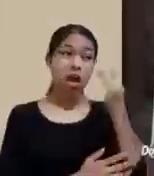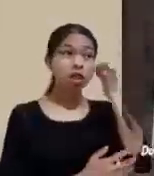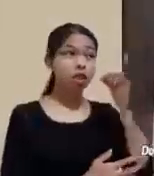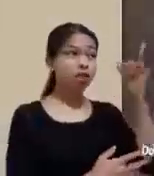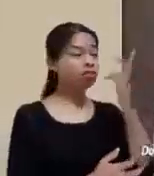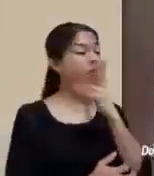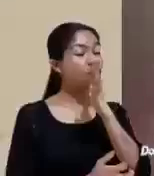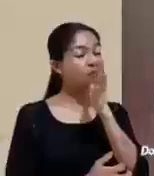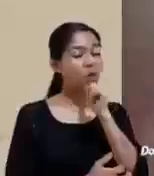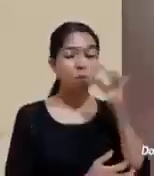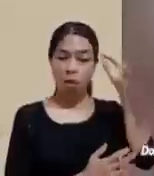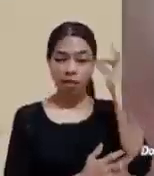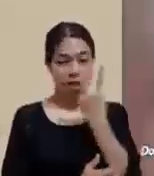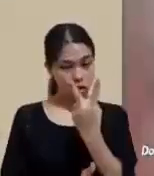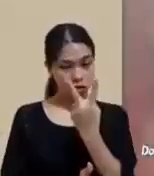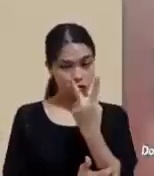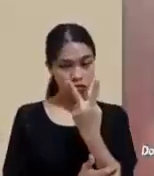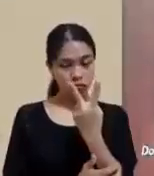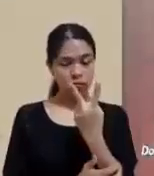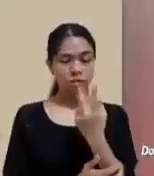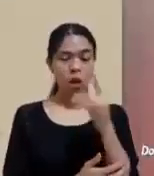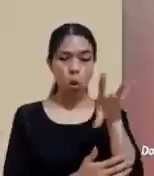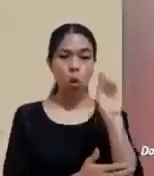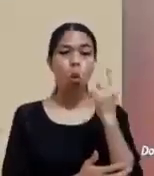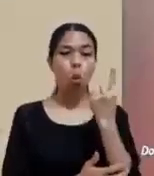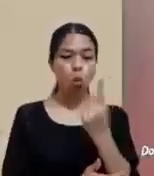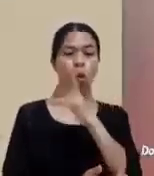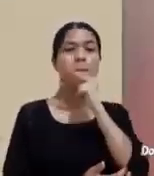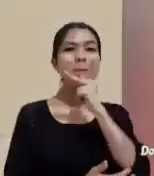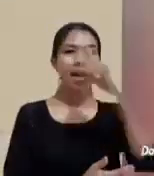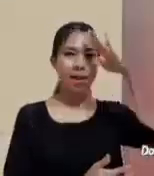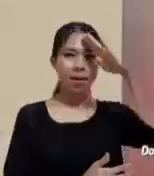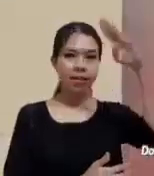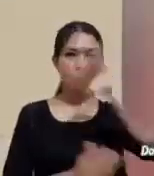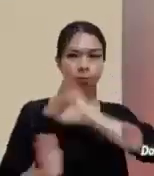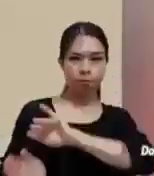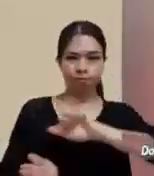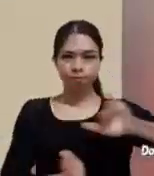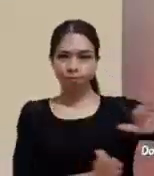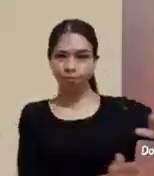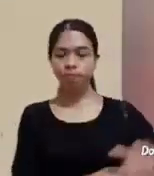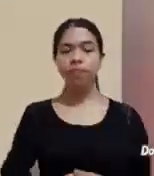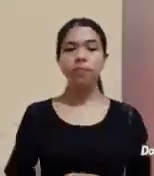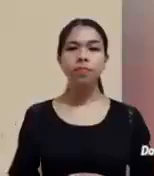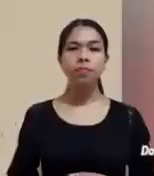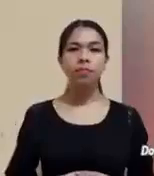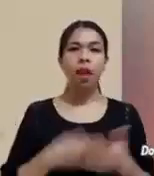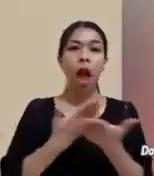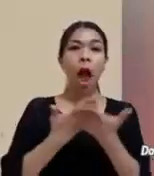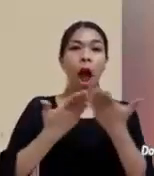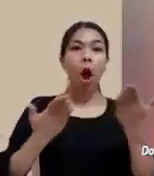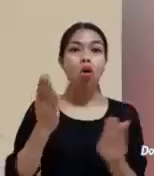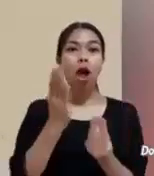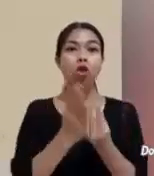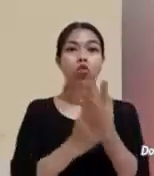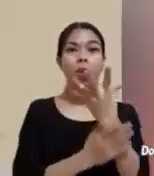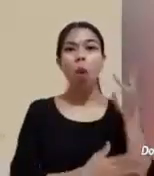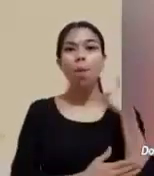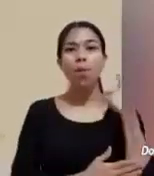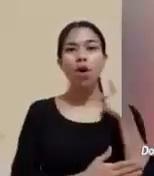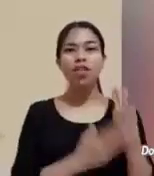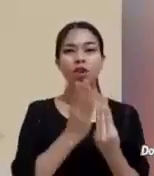dinero. Palabra del Señor. Ante los nuevos candidatos que se oyen para las